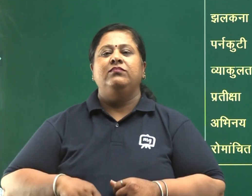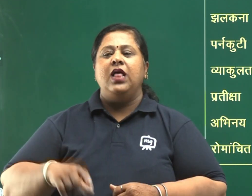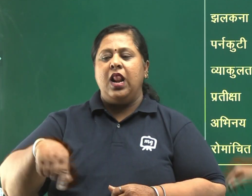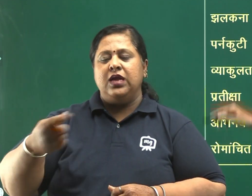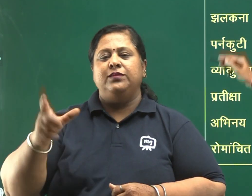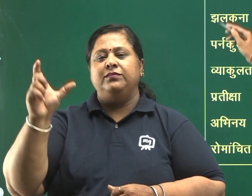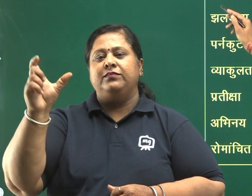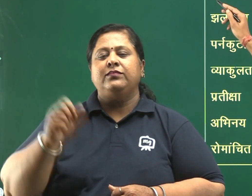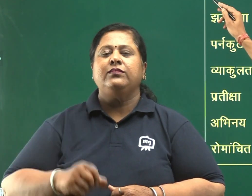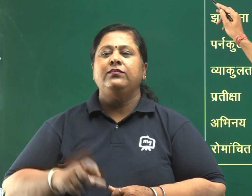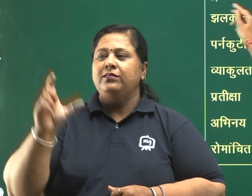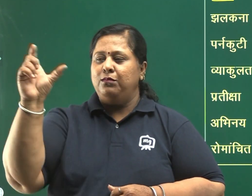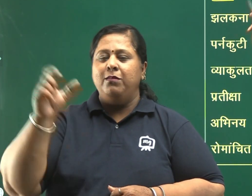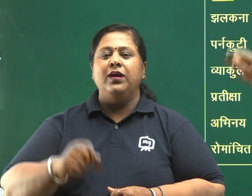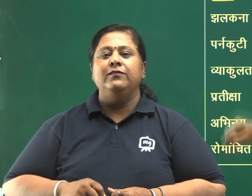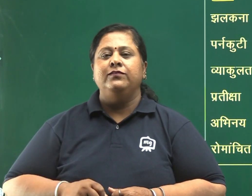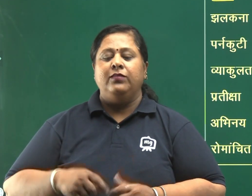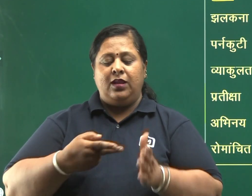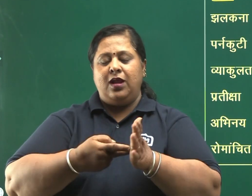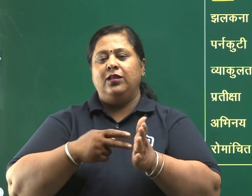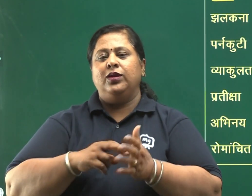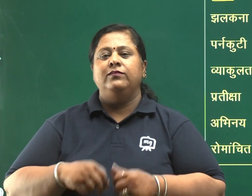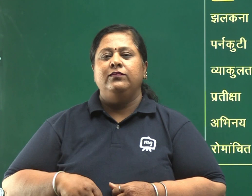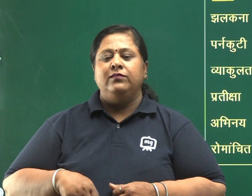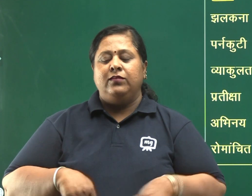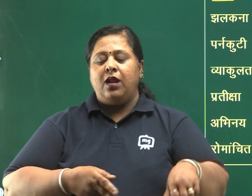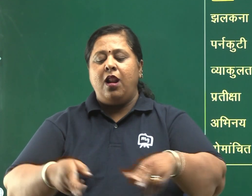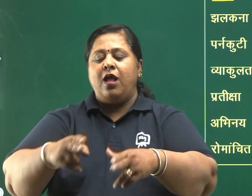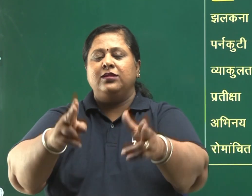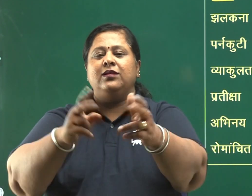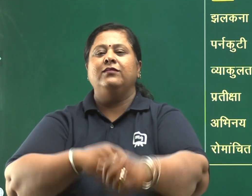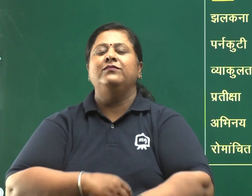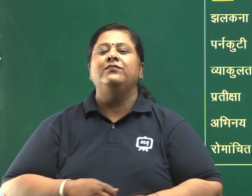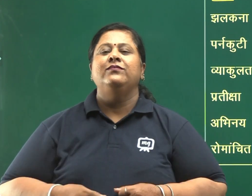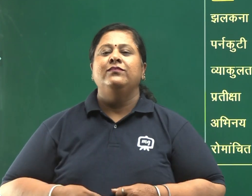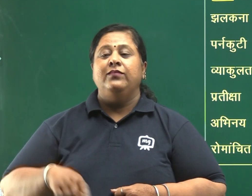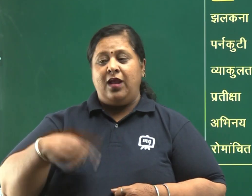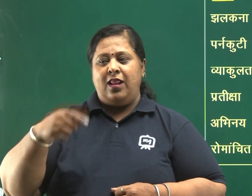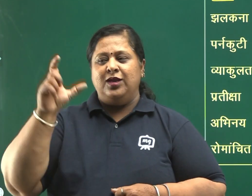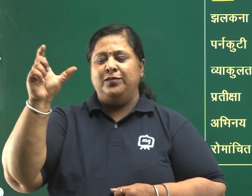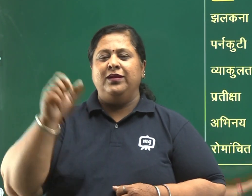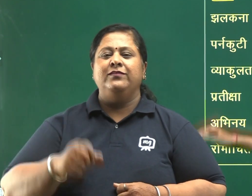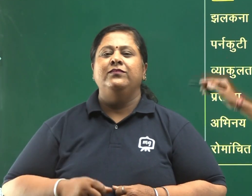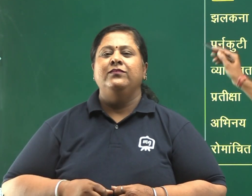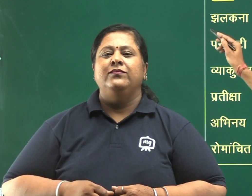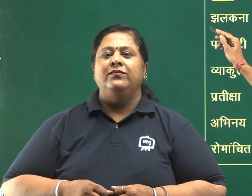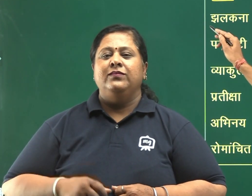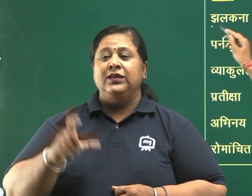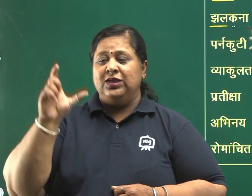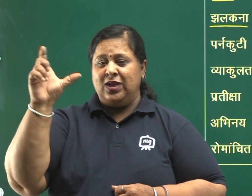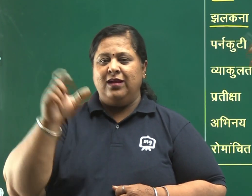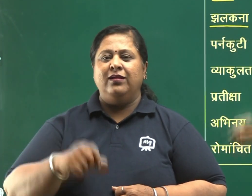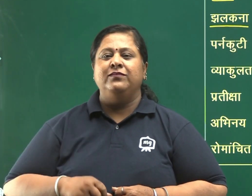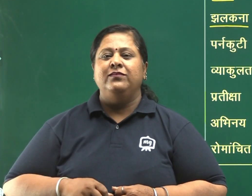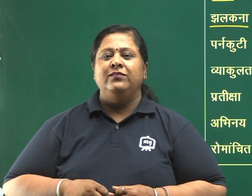अगला शब्द मार्ग, अर्थ होगा रास्ता। अगला शब्द है